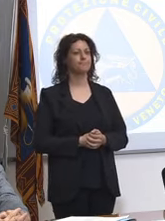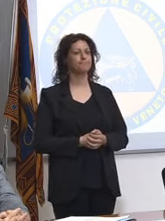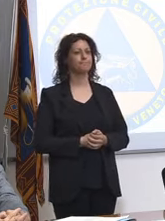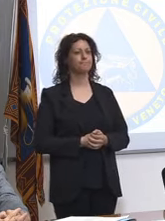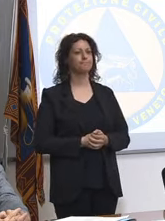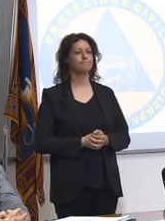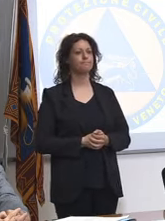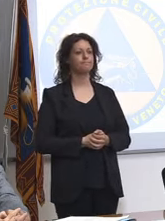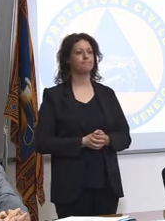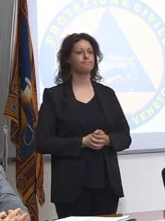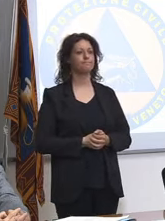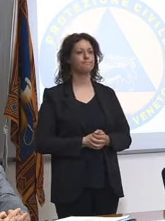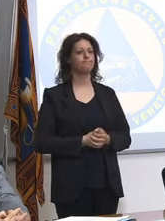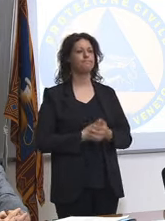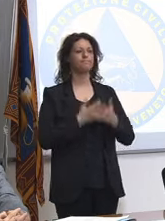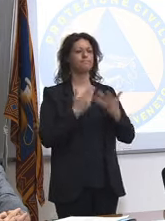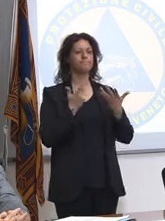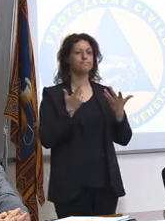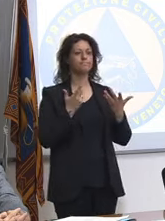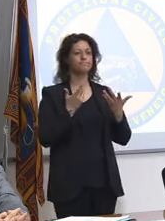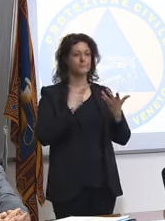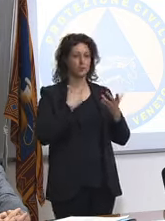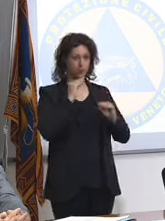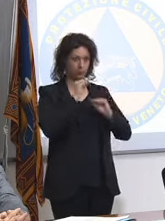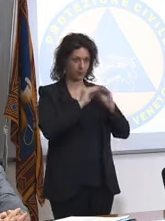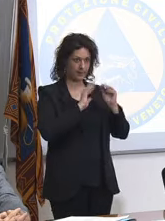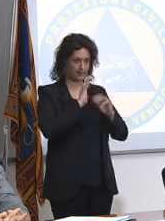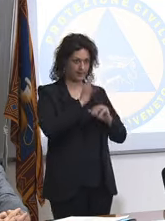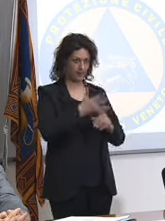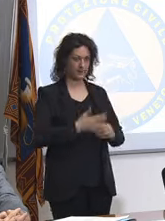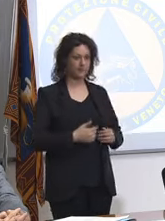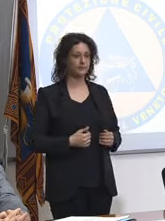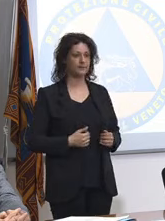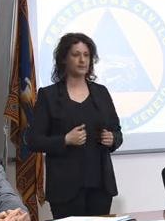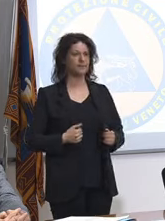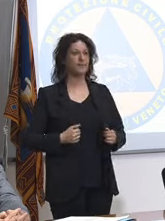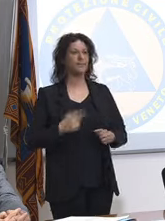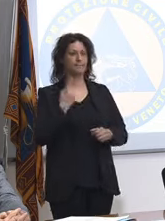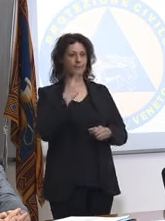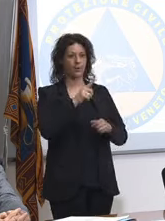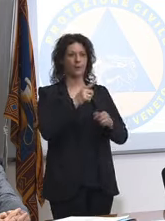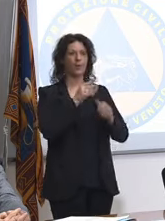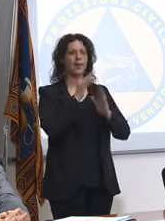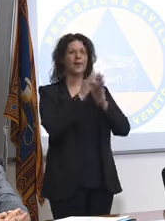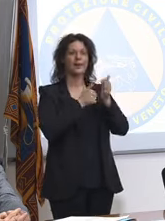se ci sono domande tecniche invece sulle linee